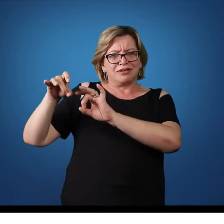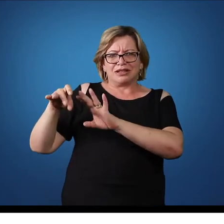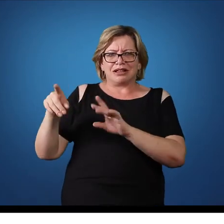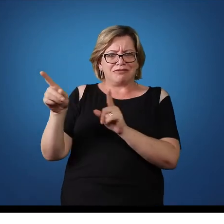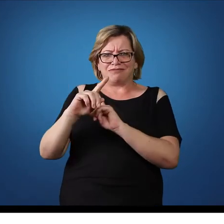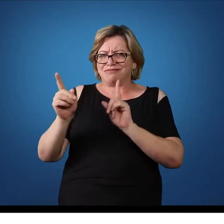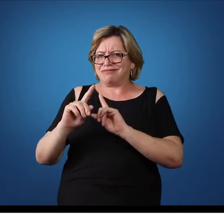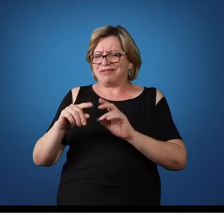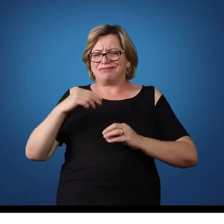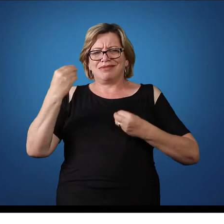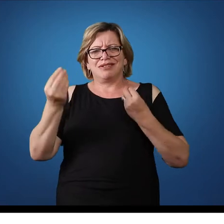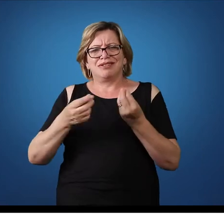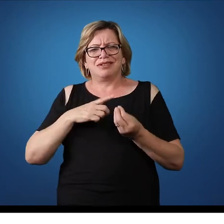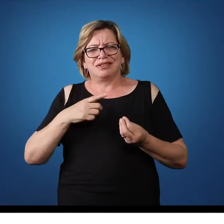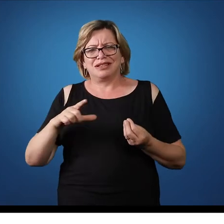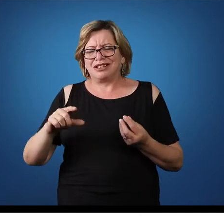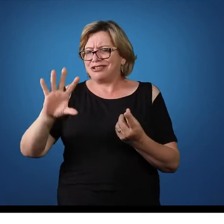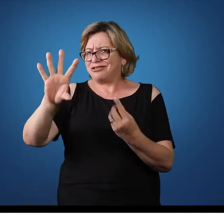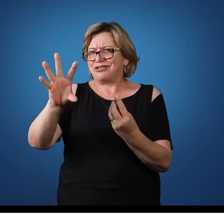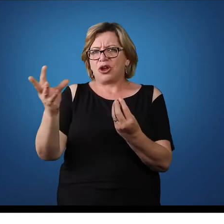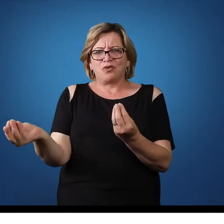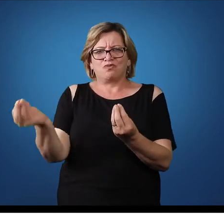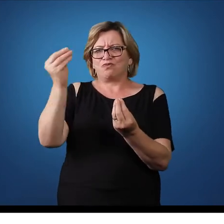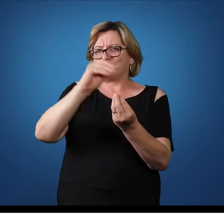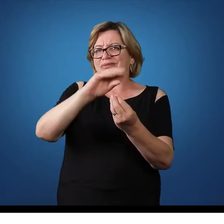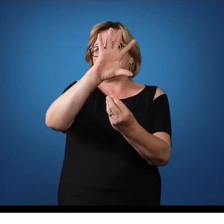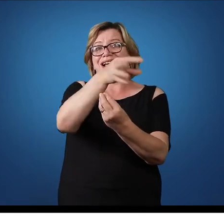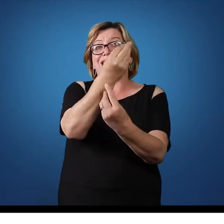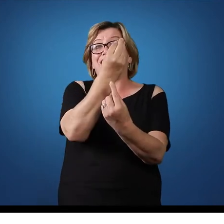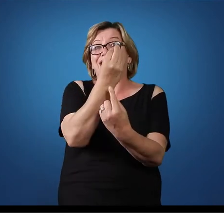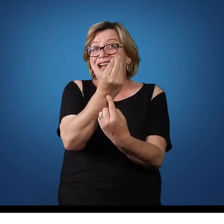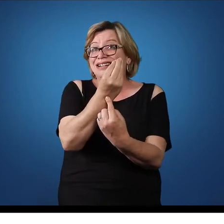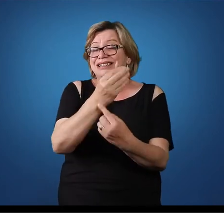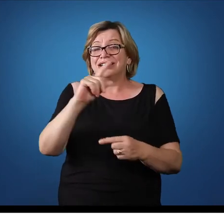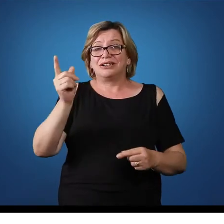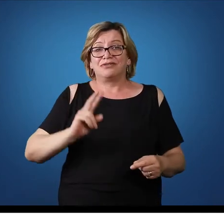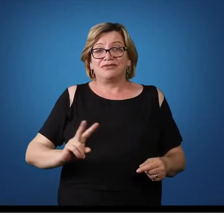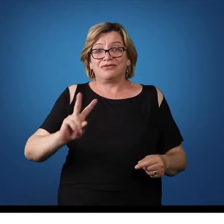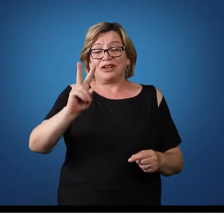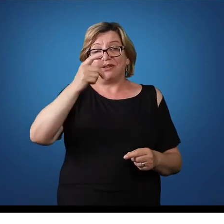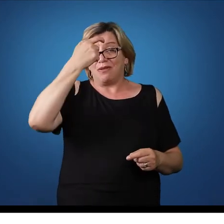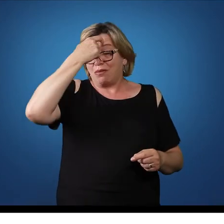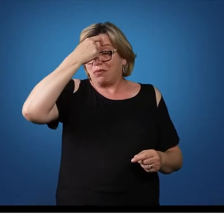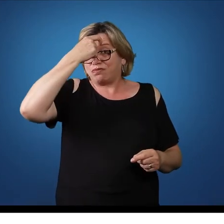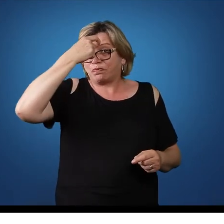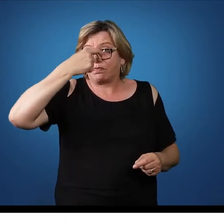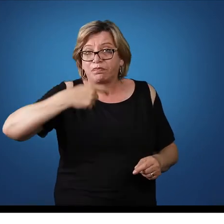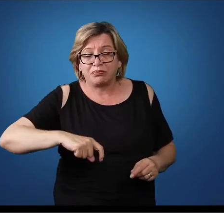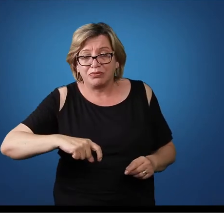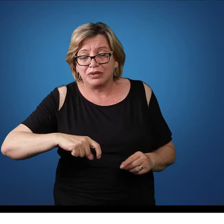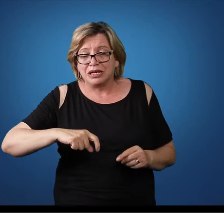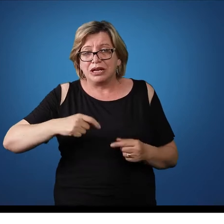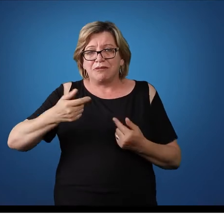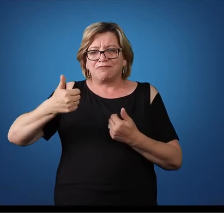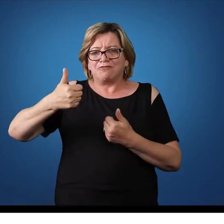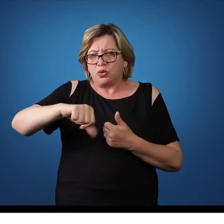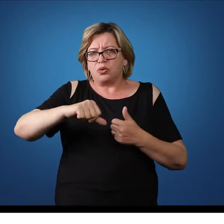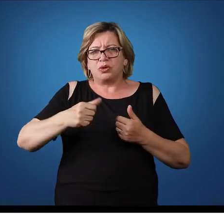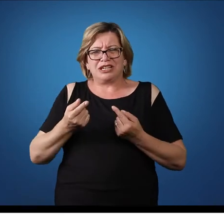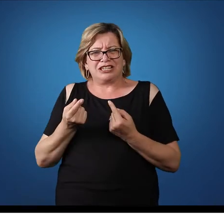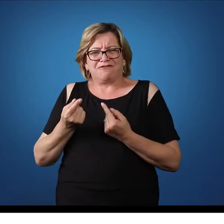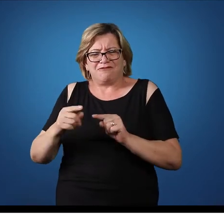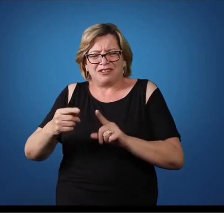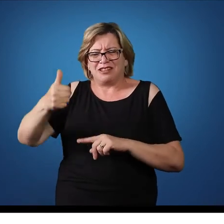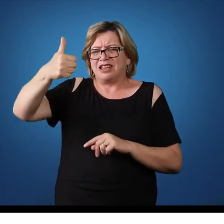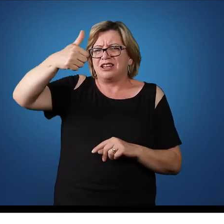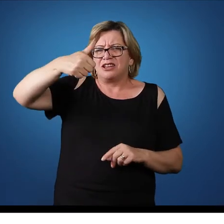não incluir, talvez, na categoria de arte, obras que têm um valor moral que é nocivo, que é